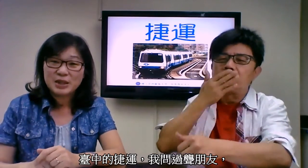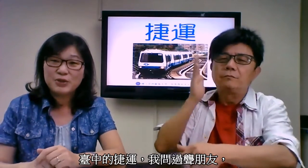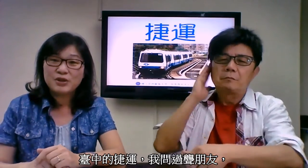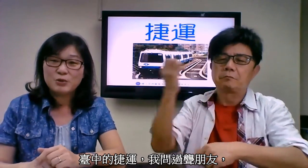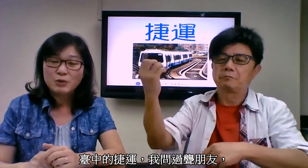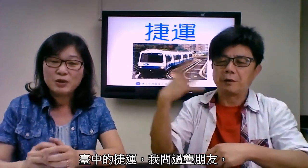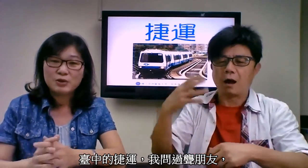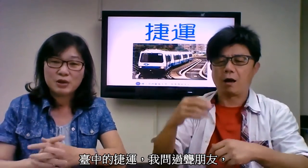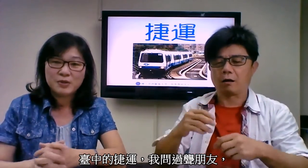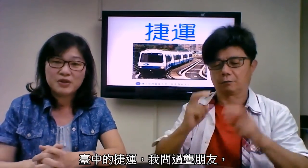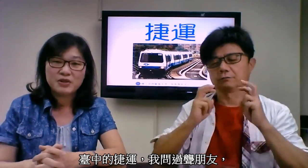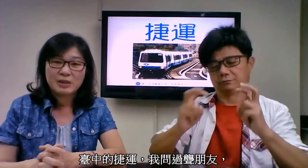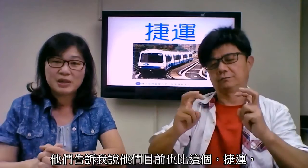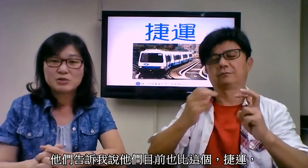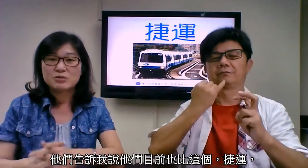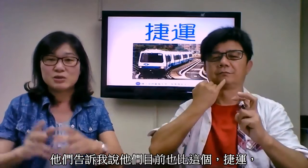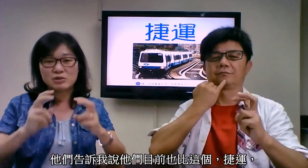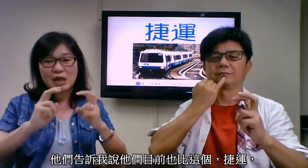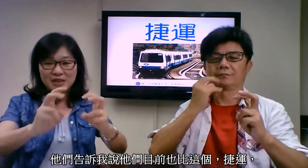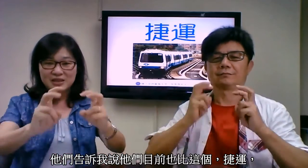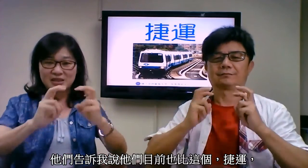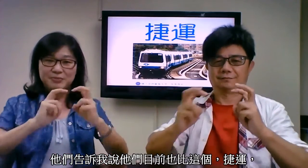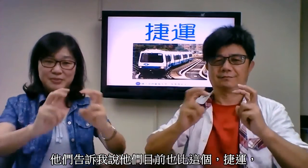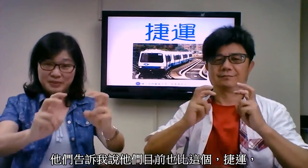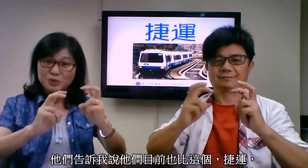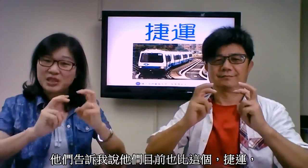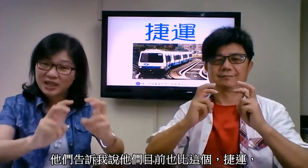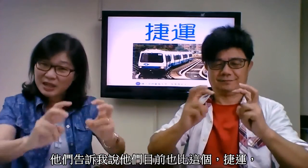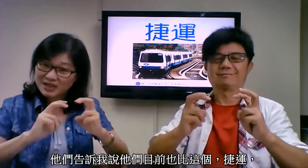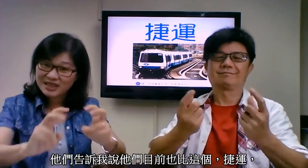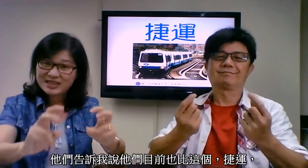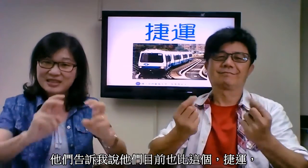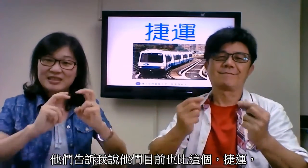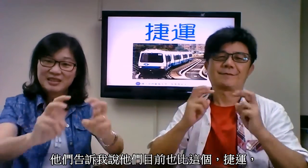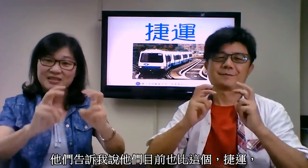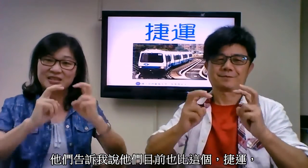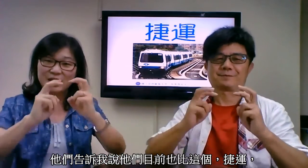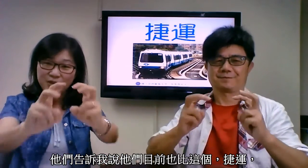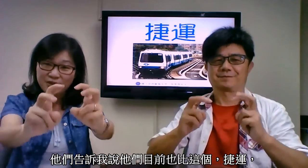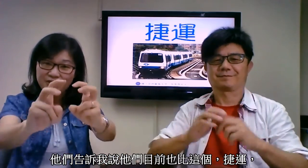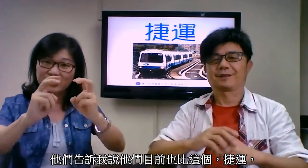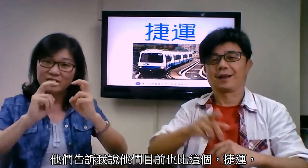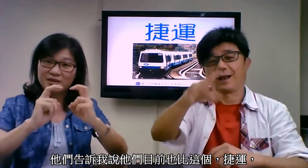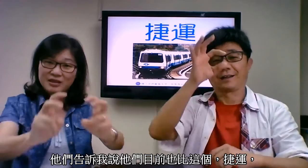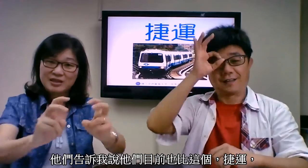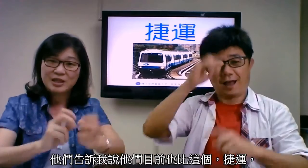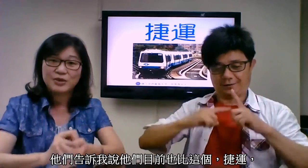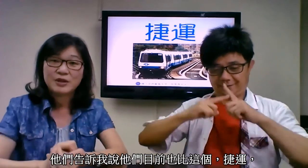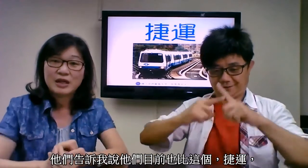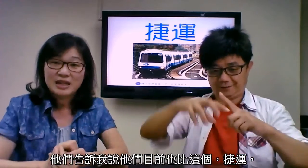哦。我问过龙朋友，他们告诉我说他们。目前也比这个捷运，捷运，你看